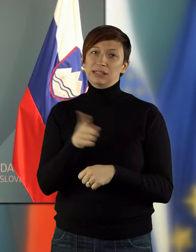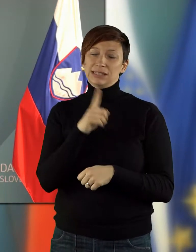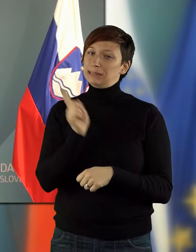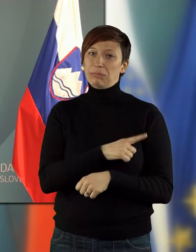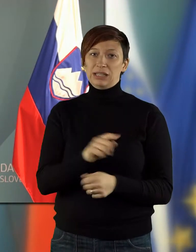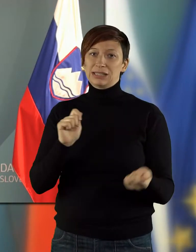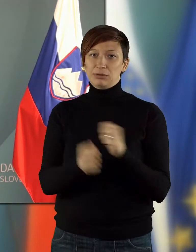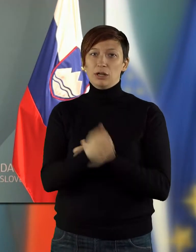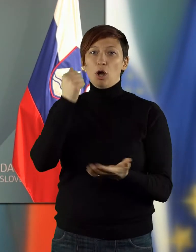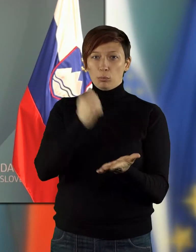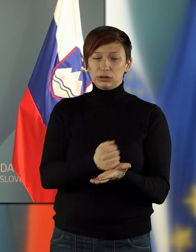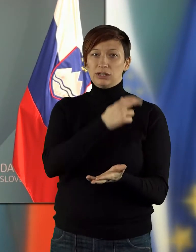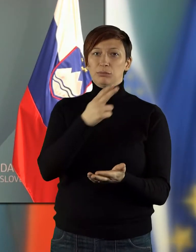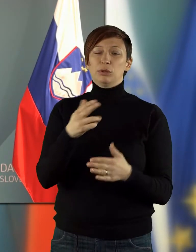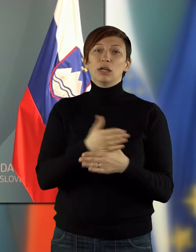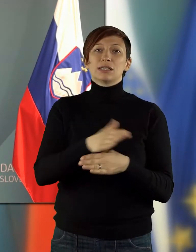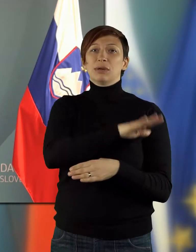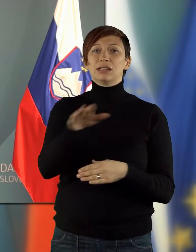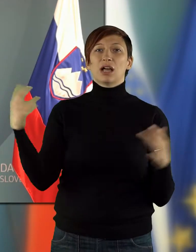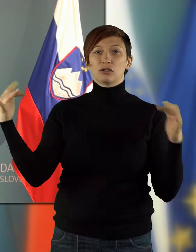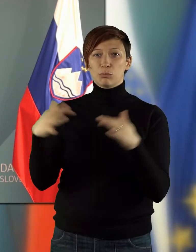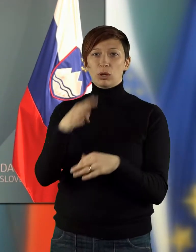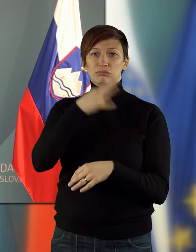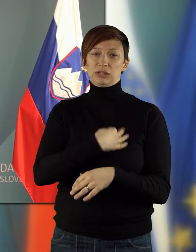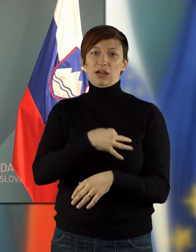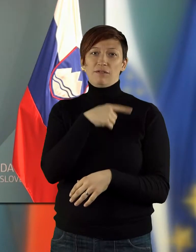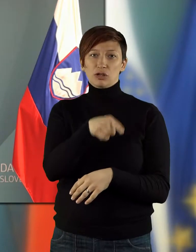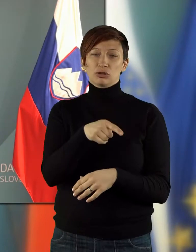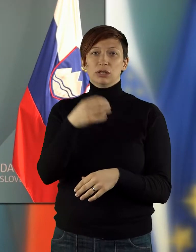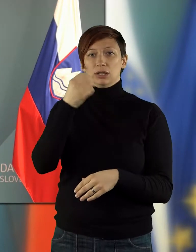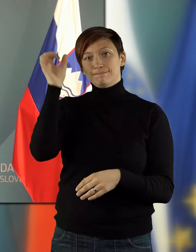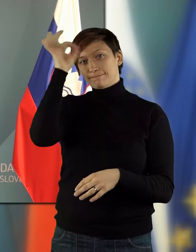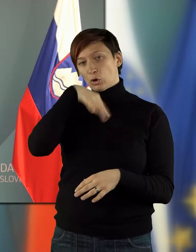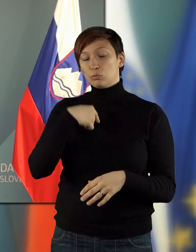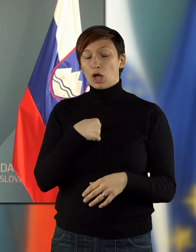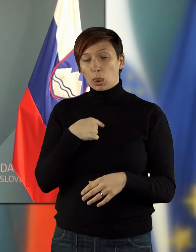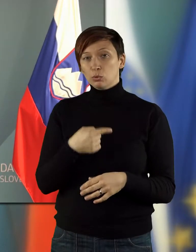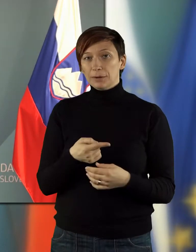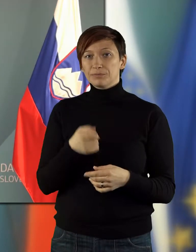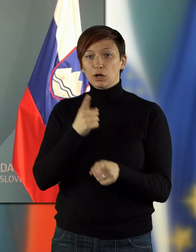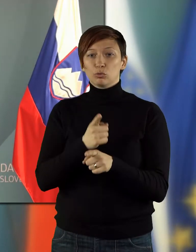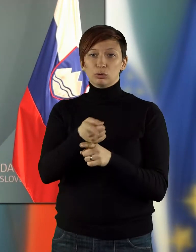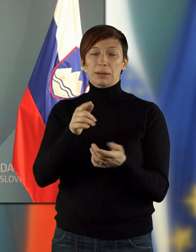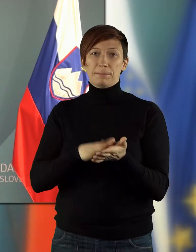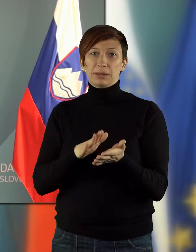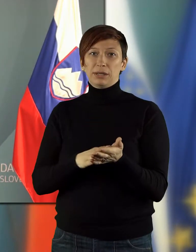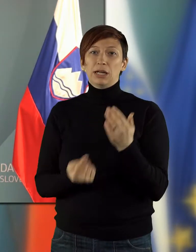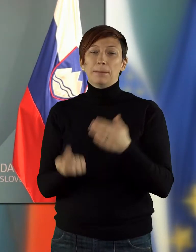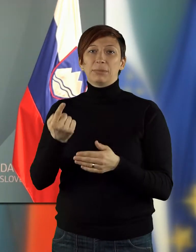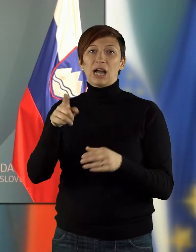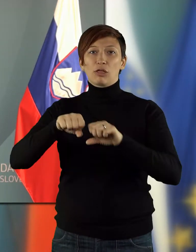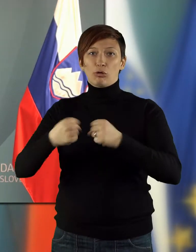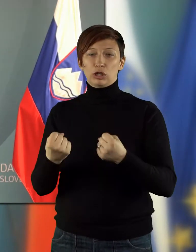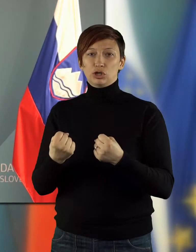spremenila, ga ne sme, potrjeno je bilo z mednarodnim sporazumom s Hrvaško in seveda obžalujem, da tudi v tem